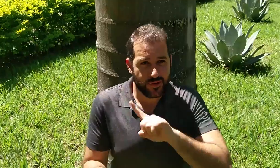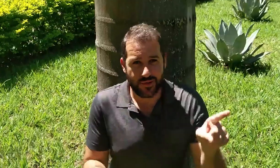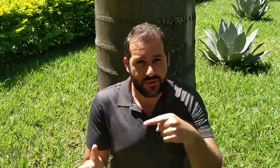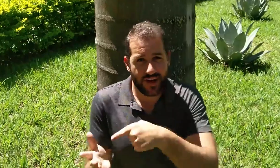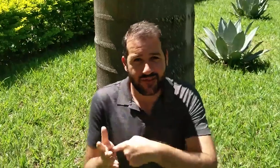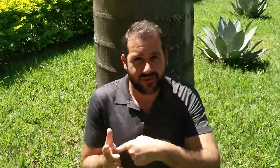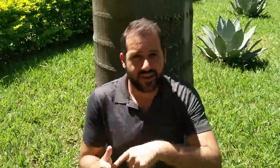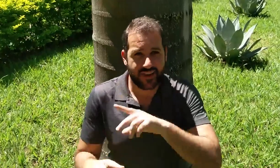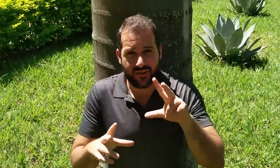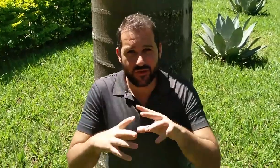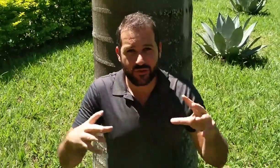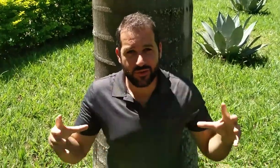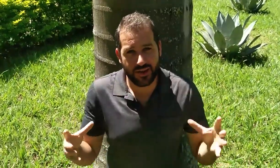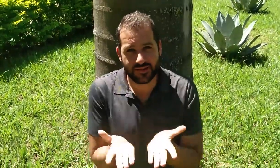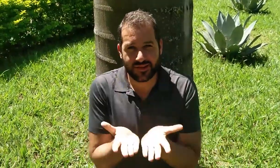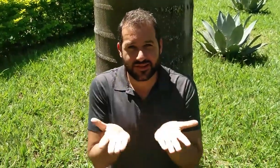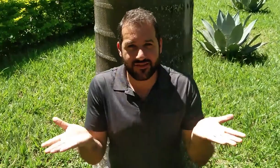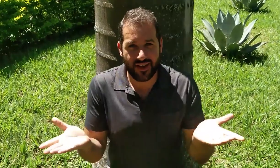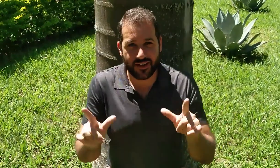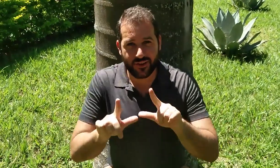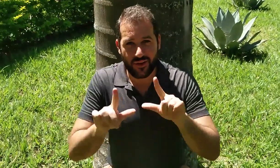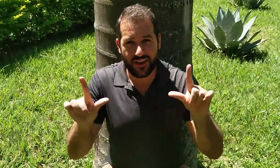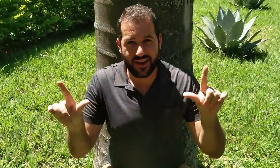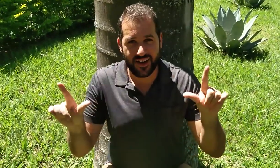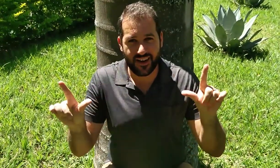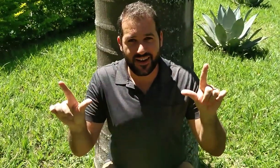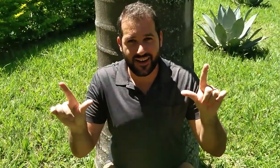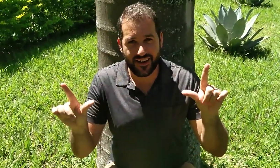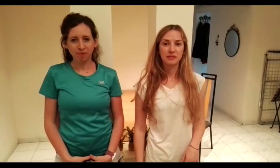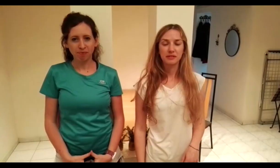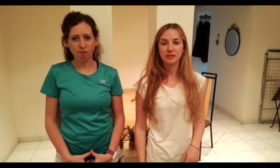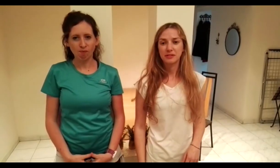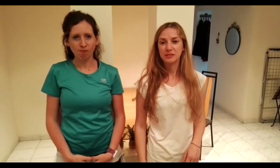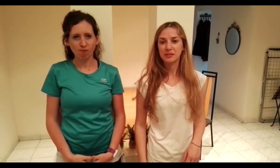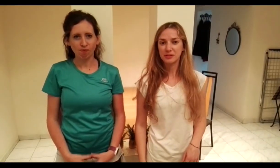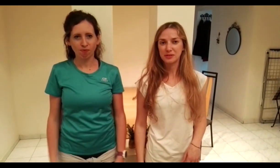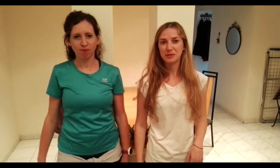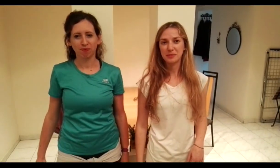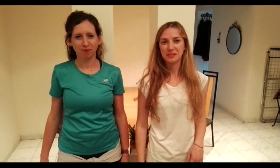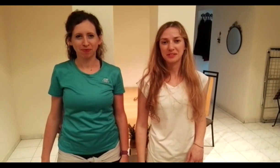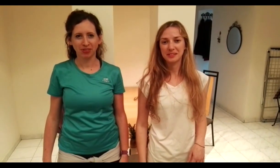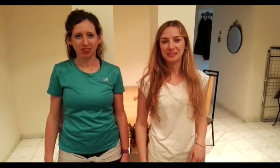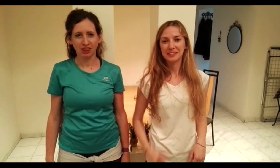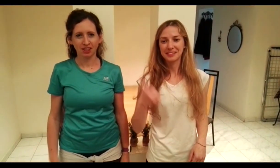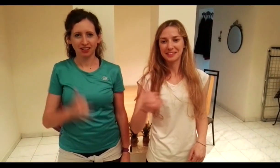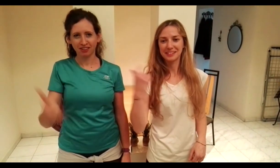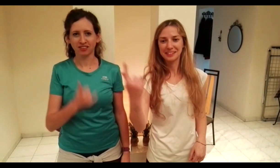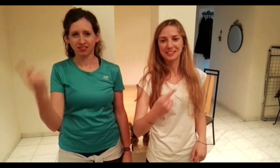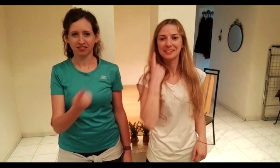כאילו לא בכוונה וכל העיר כבר מסביבך התעוררה תמיד כולם קראו לך הזהב של